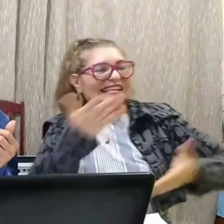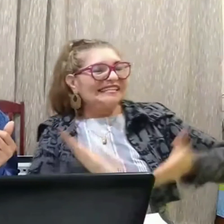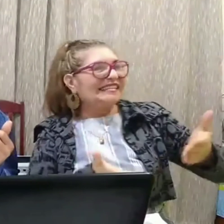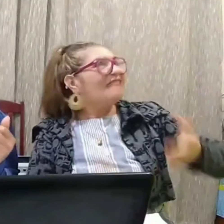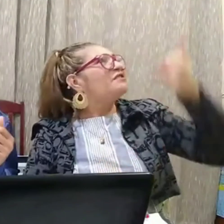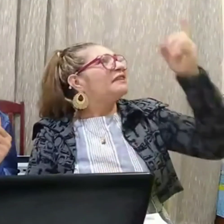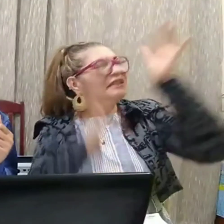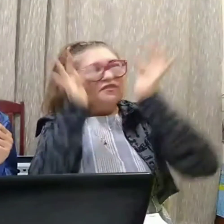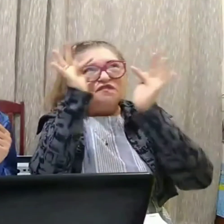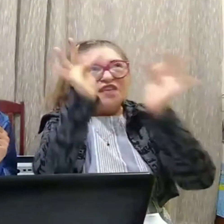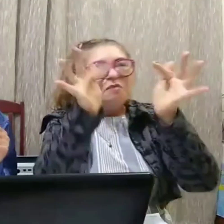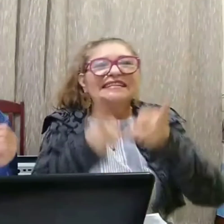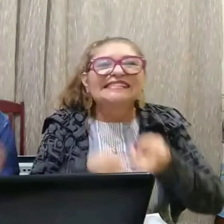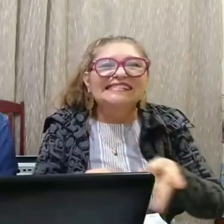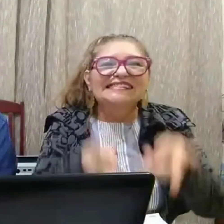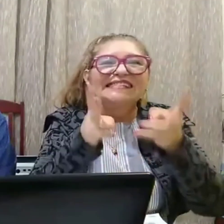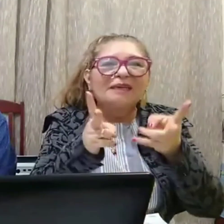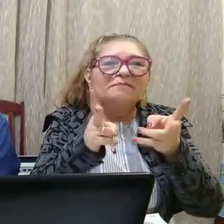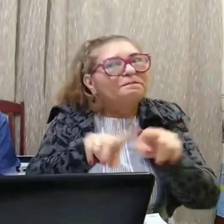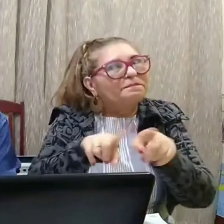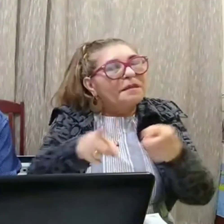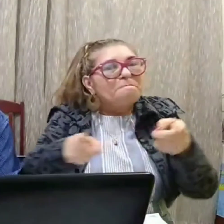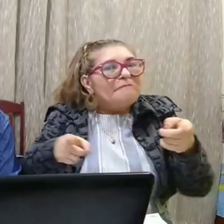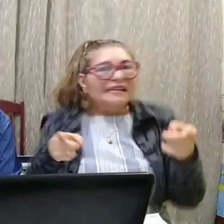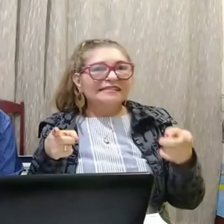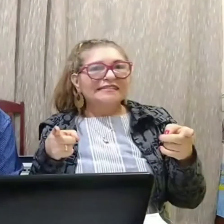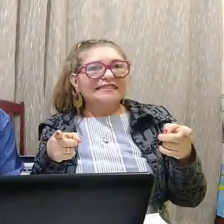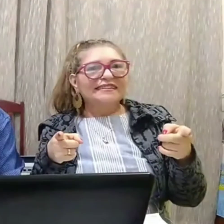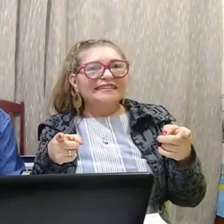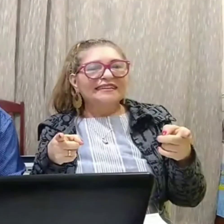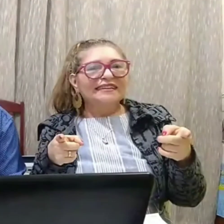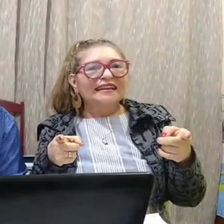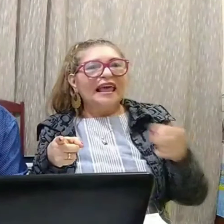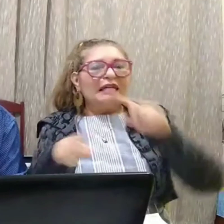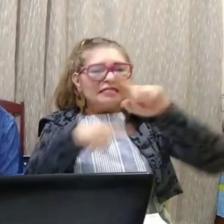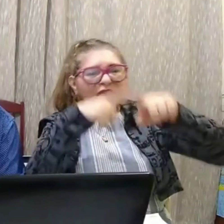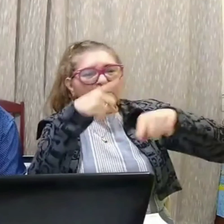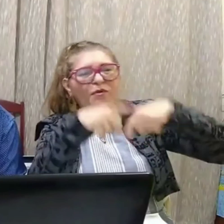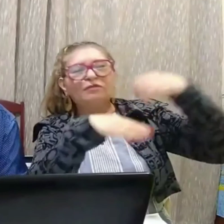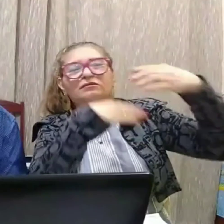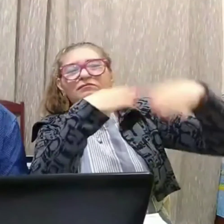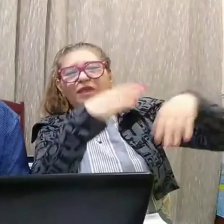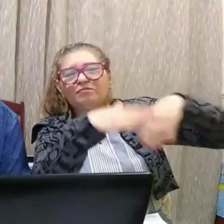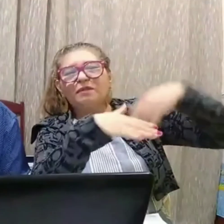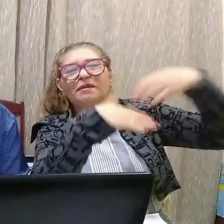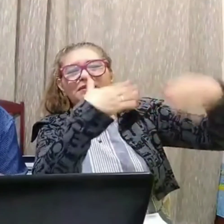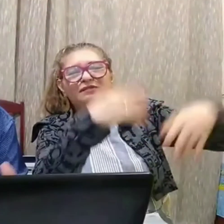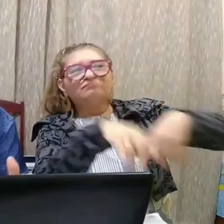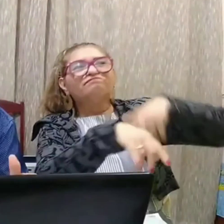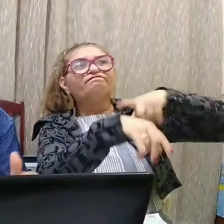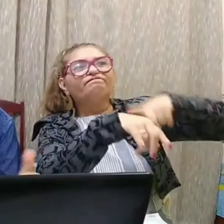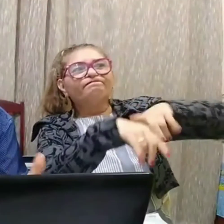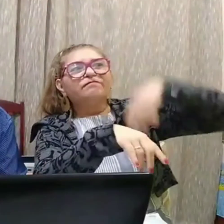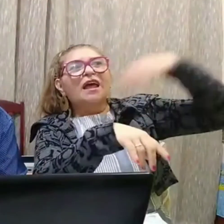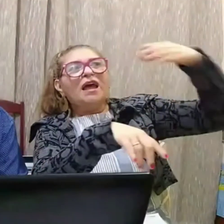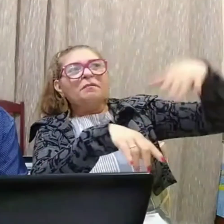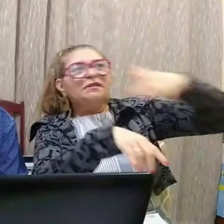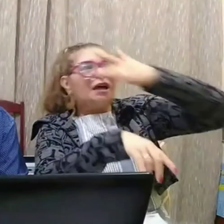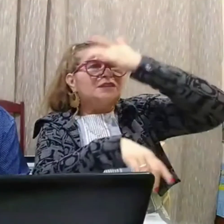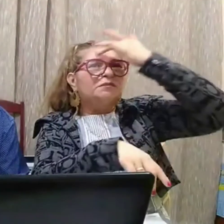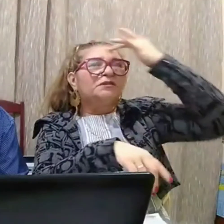Deus fielmente. No entanto, com o passar do tempo, parece que as pessoas vão